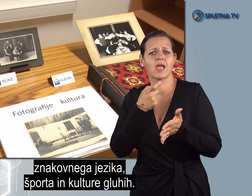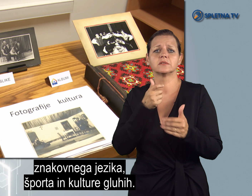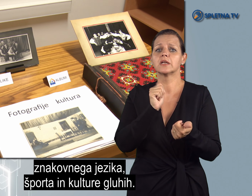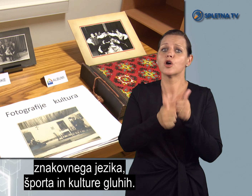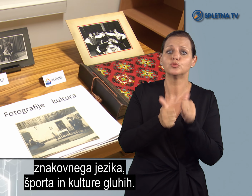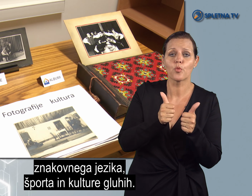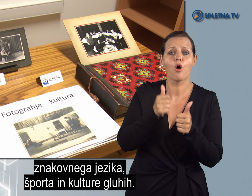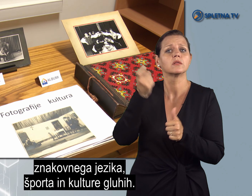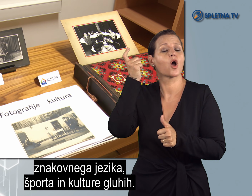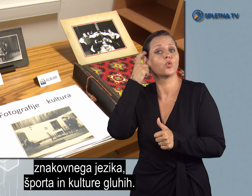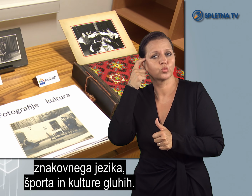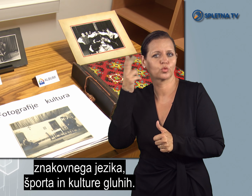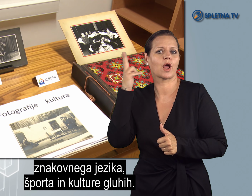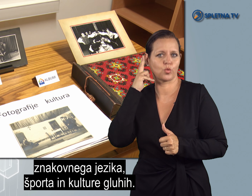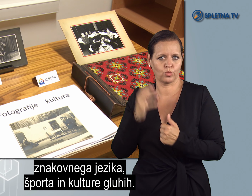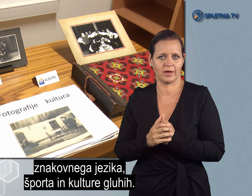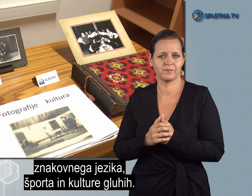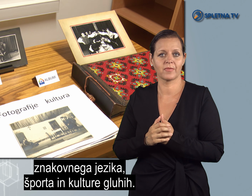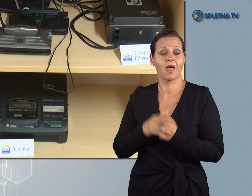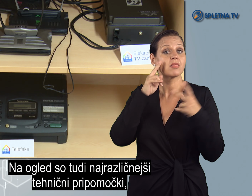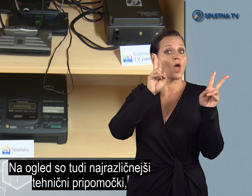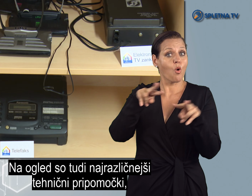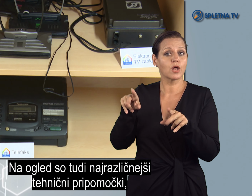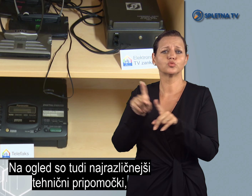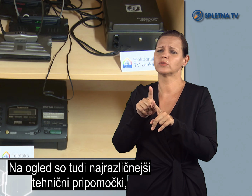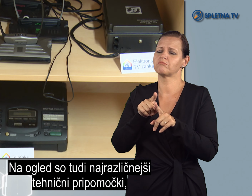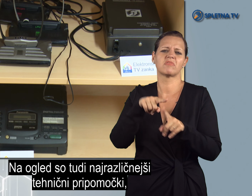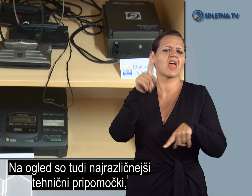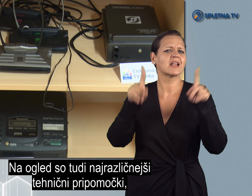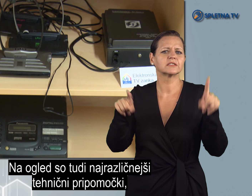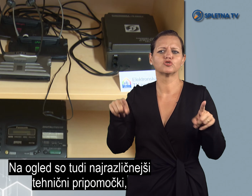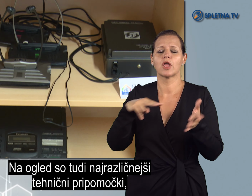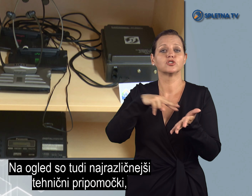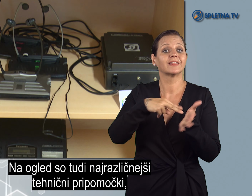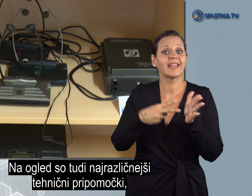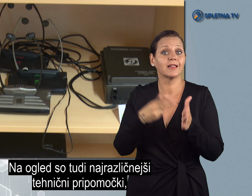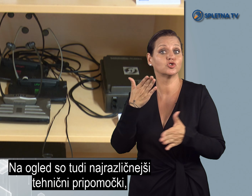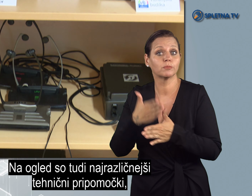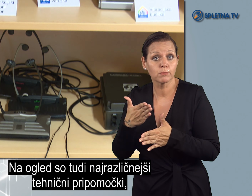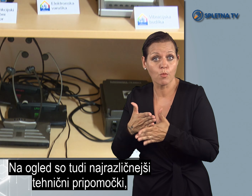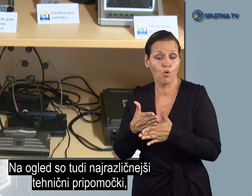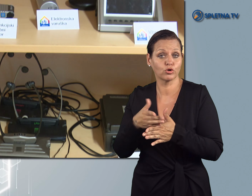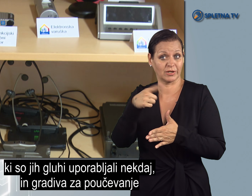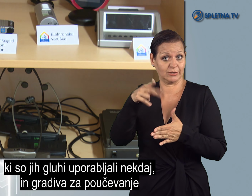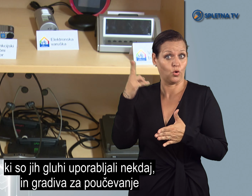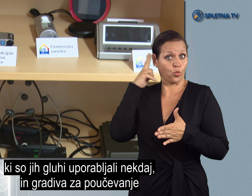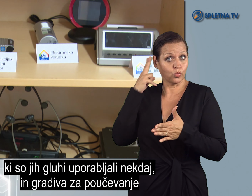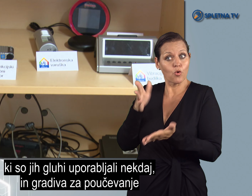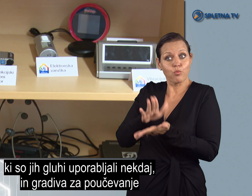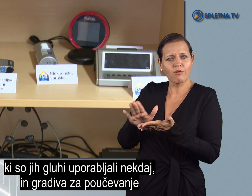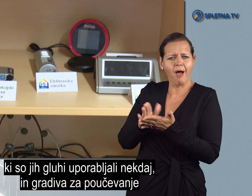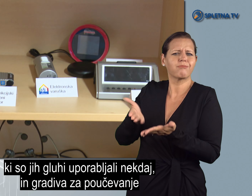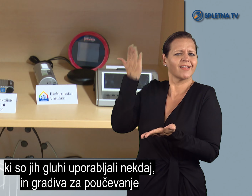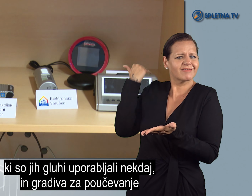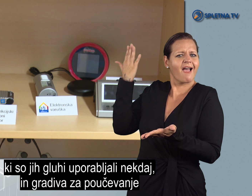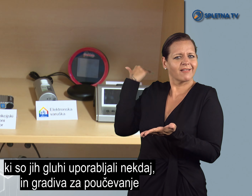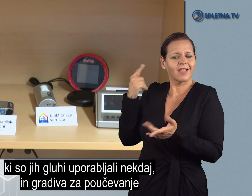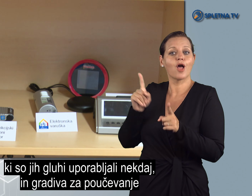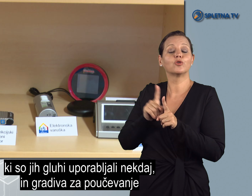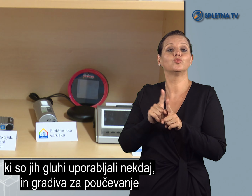znakovnega jezika, športa in kulture gluhih. Na ogled so tudi najrazličnejši tehnični pripomočki, ki so jih gluhi uporabljali